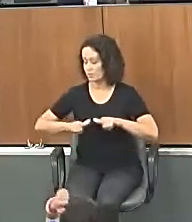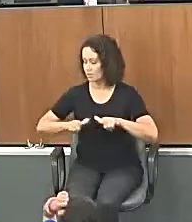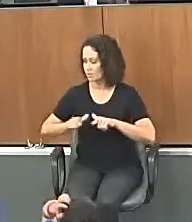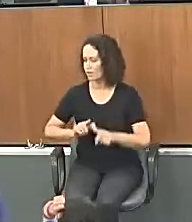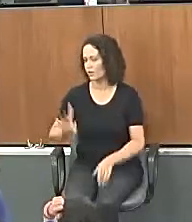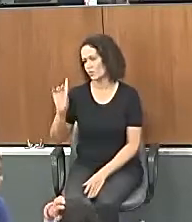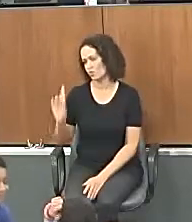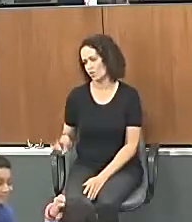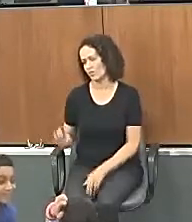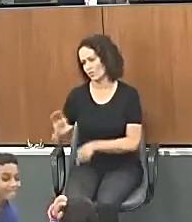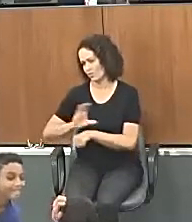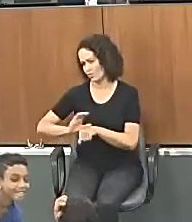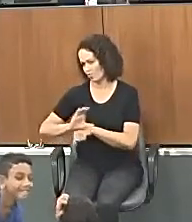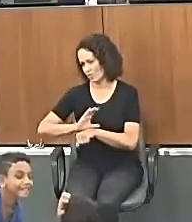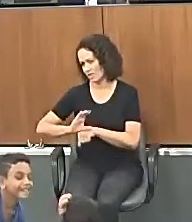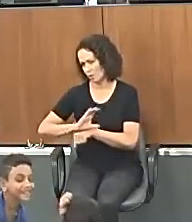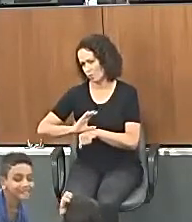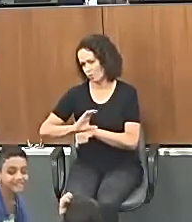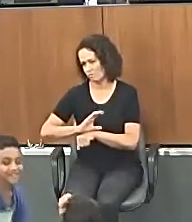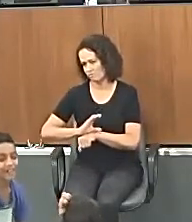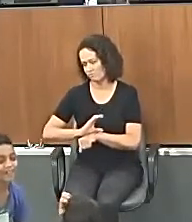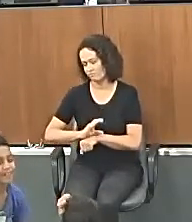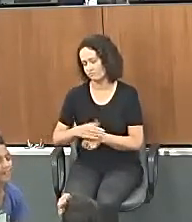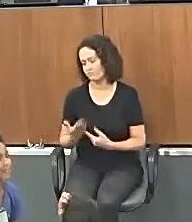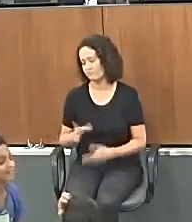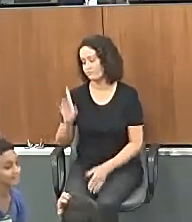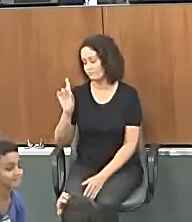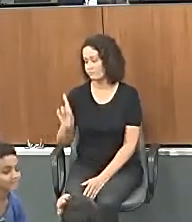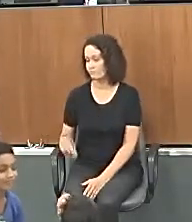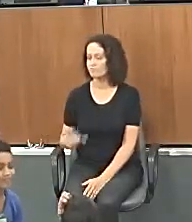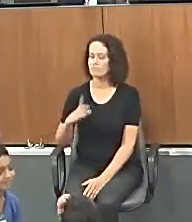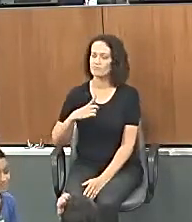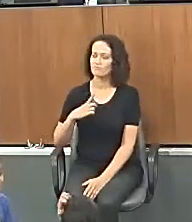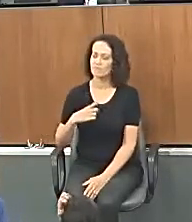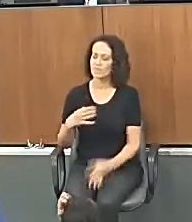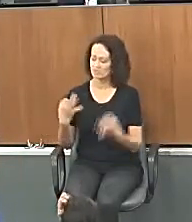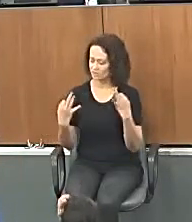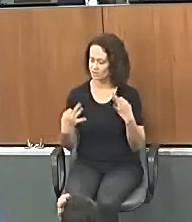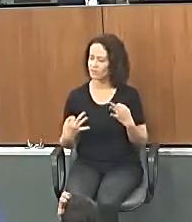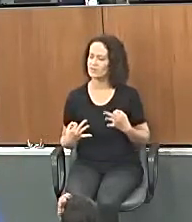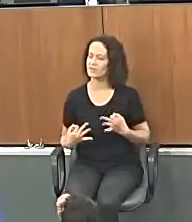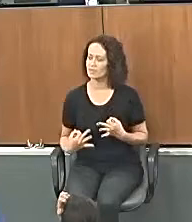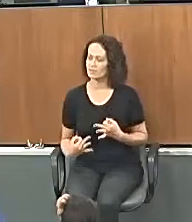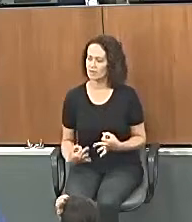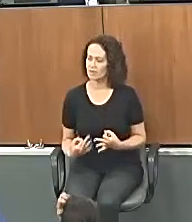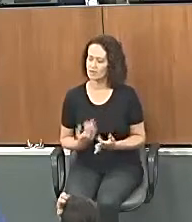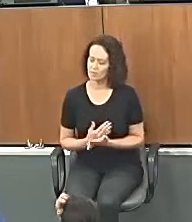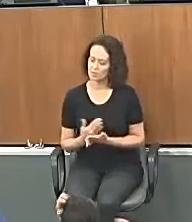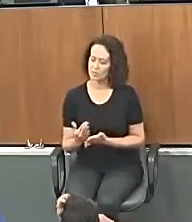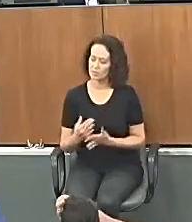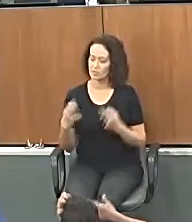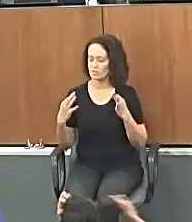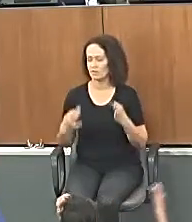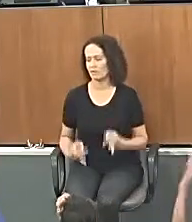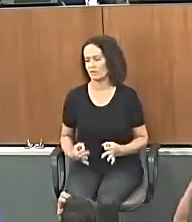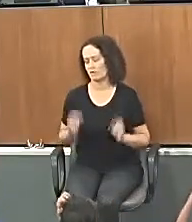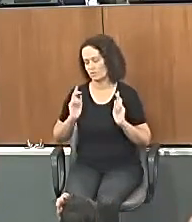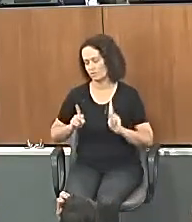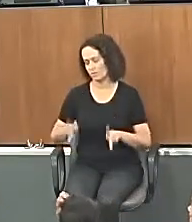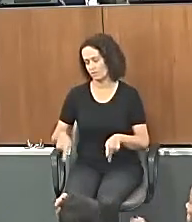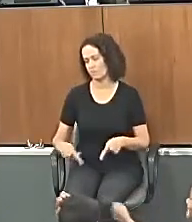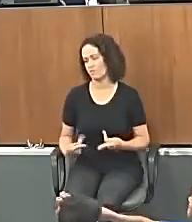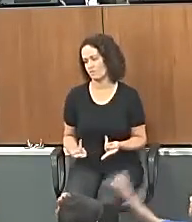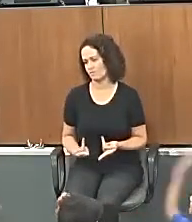direito constitucional que faz com que a pessoa ela tenha a dignidade é o que a gente fala do princípio da dignidade da pessoa humana então é essencial